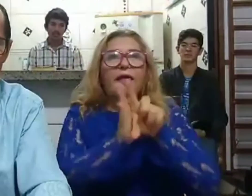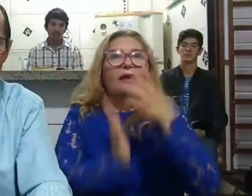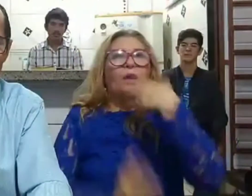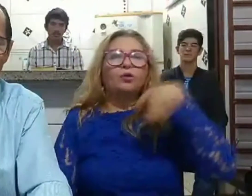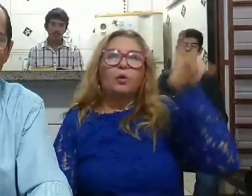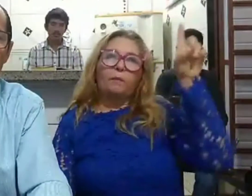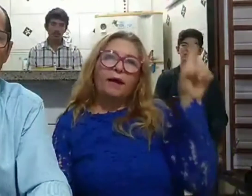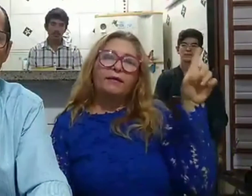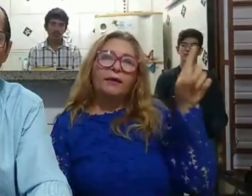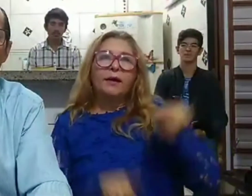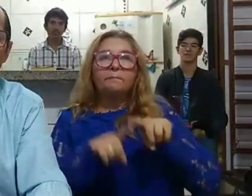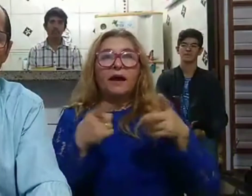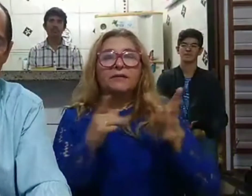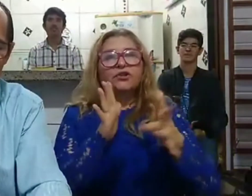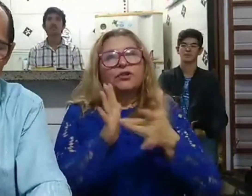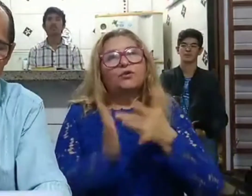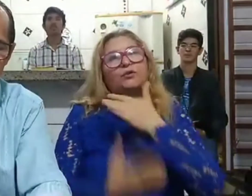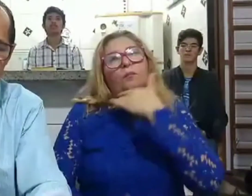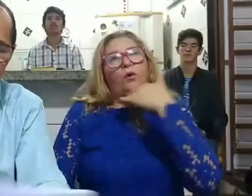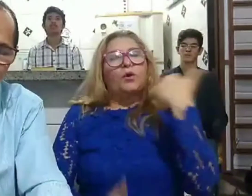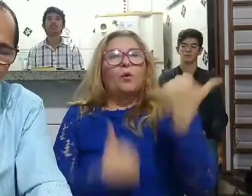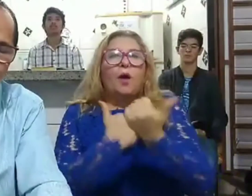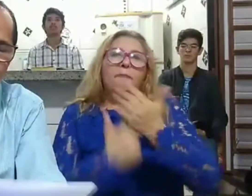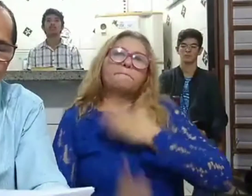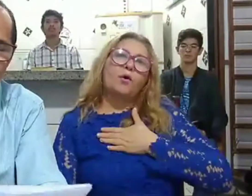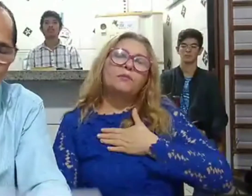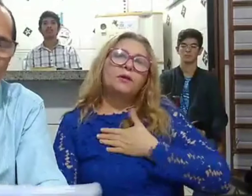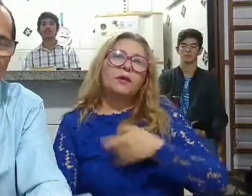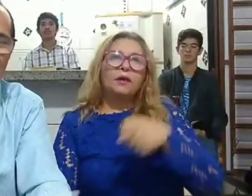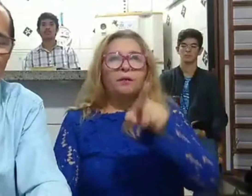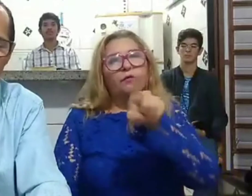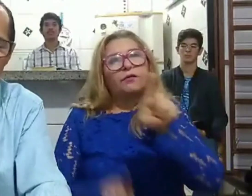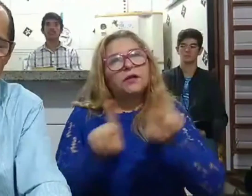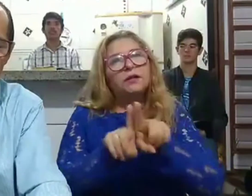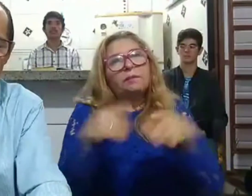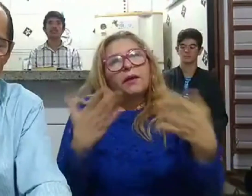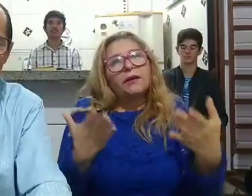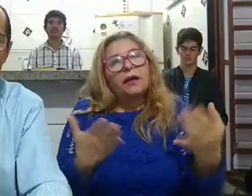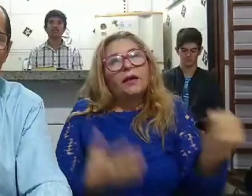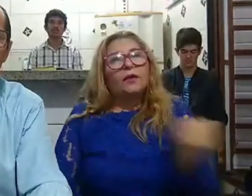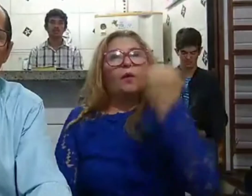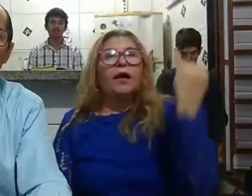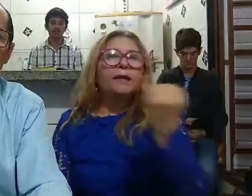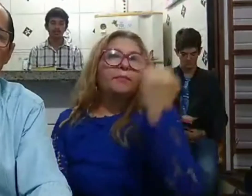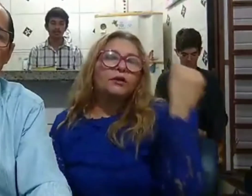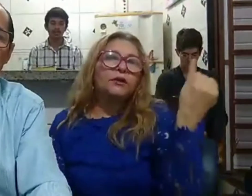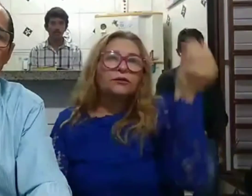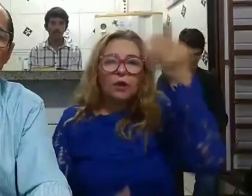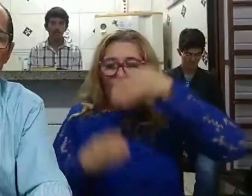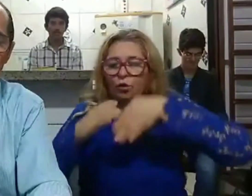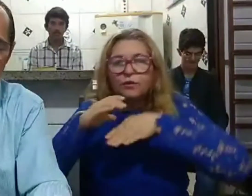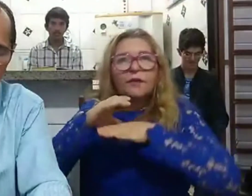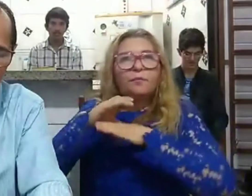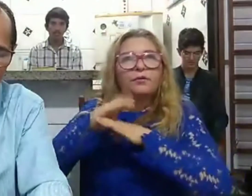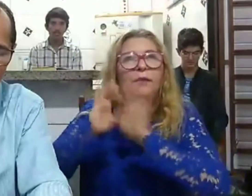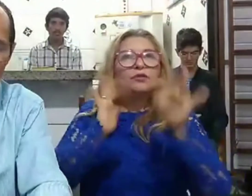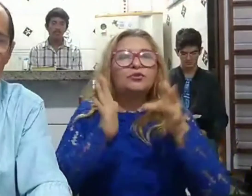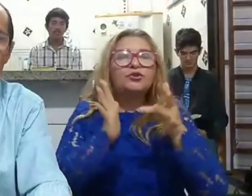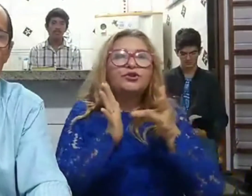morte por nós, os pecadores. Então, qual é a importância do sepultamento? A importância